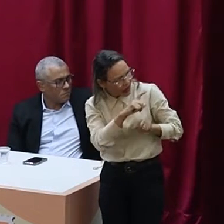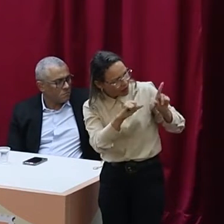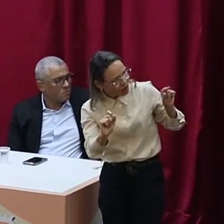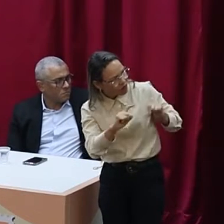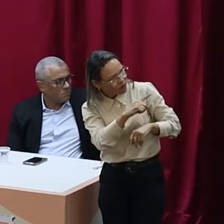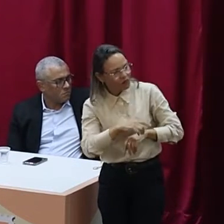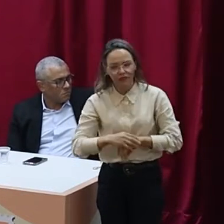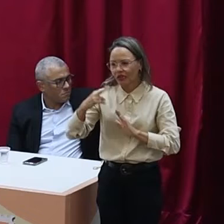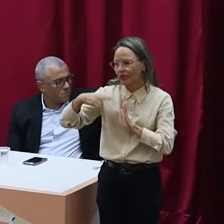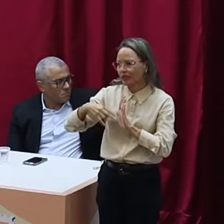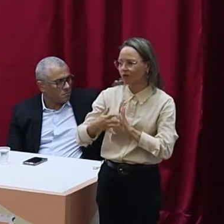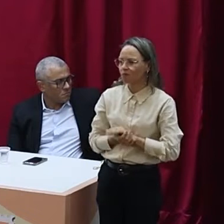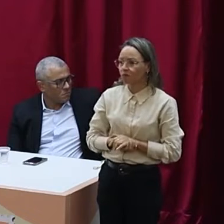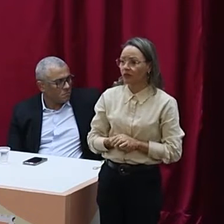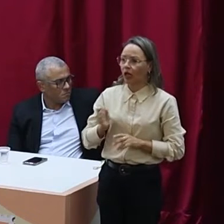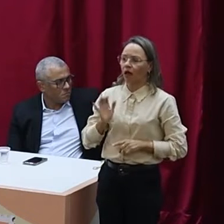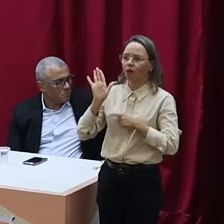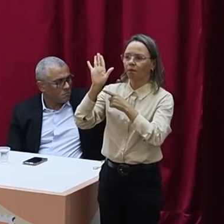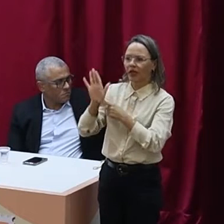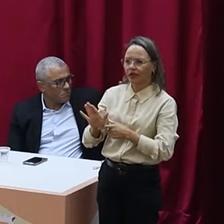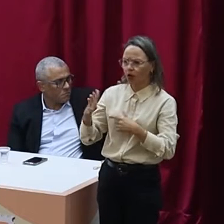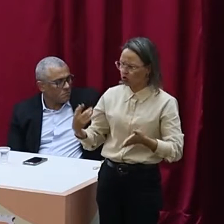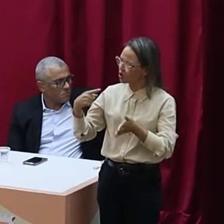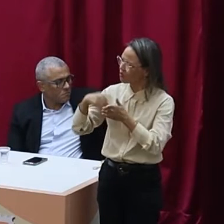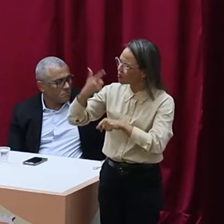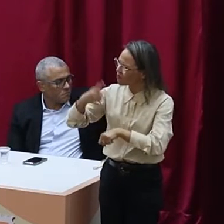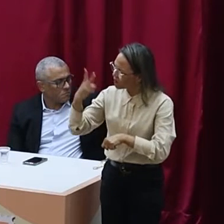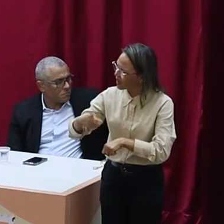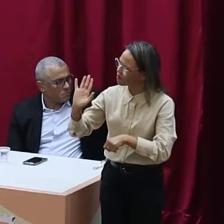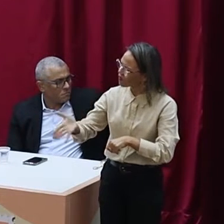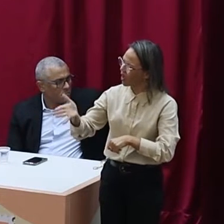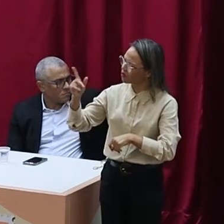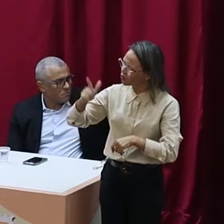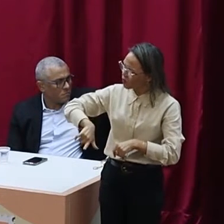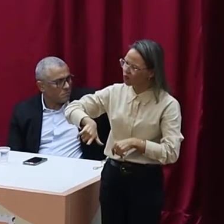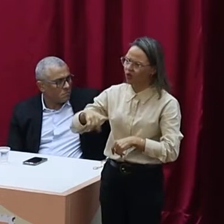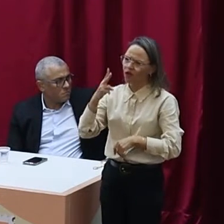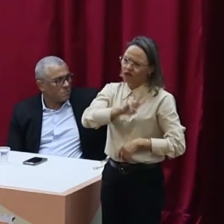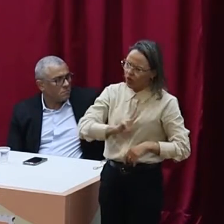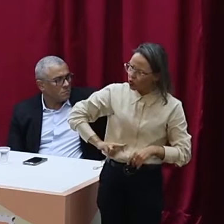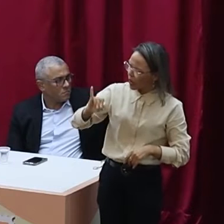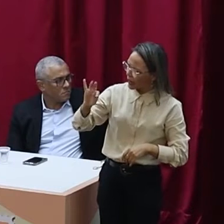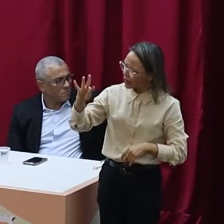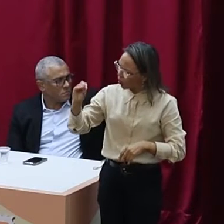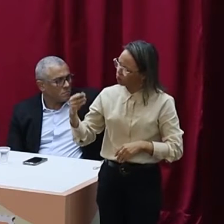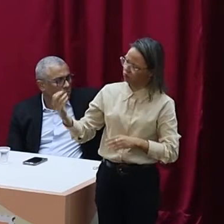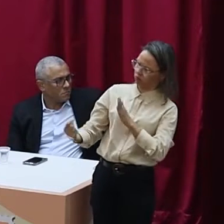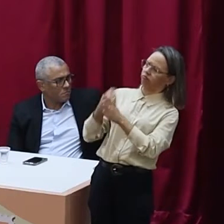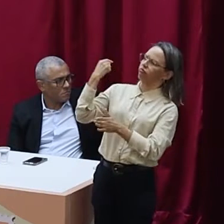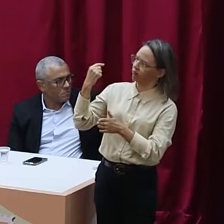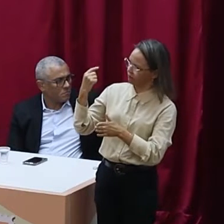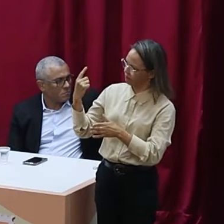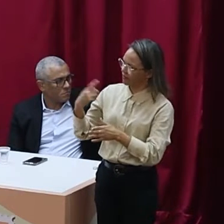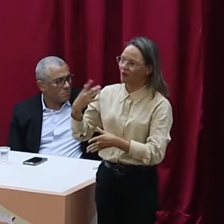ela está ali falando, né? E aí aparece, já segundo momento da interrupção, aparece o vereador Ítalo Ciba, e ele interrompe a fala